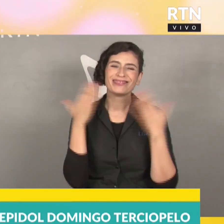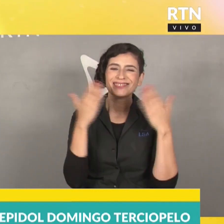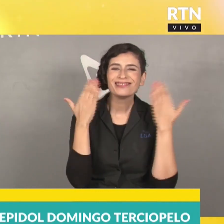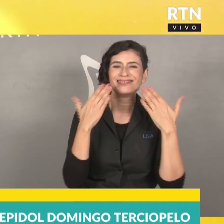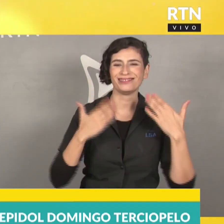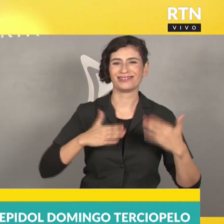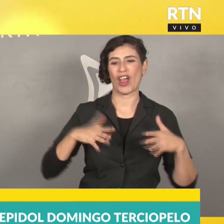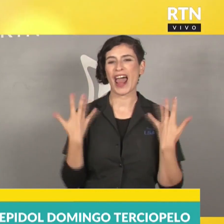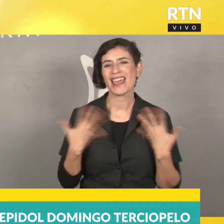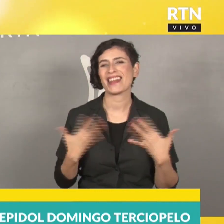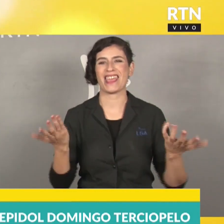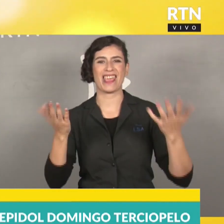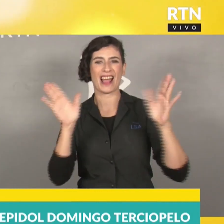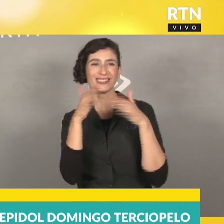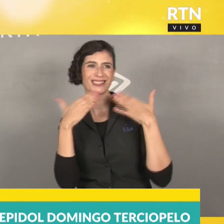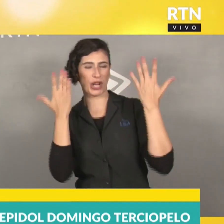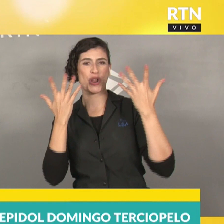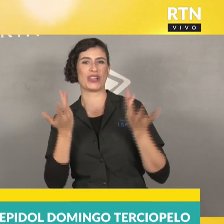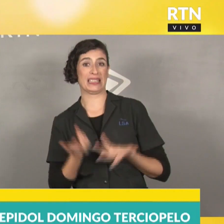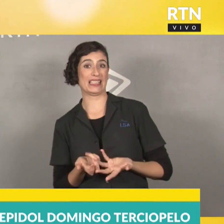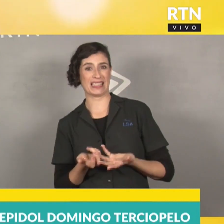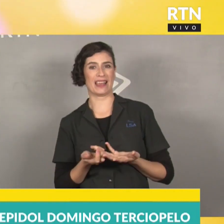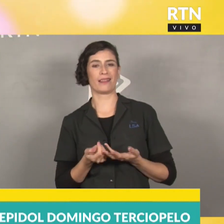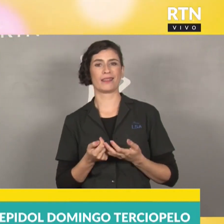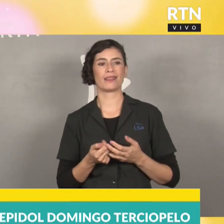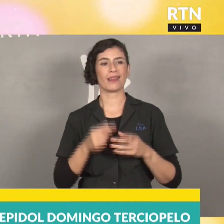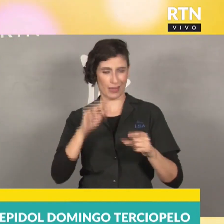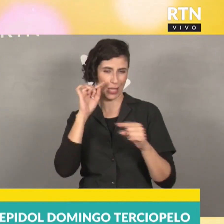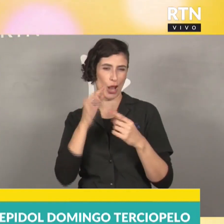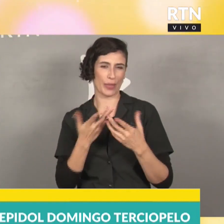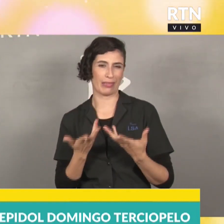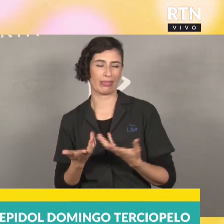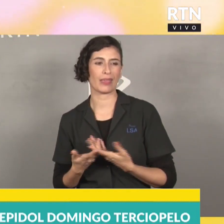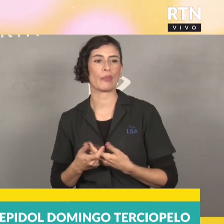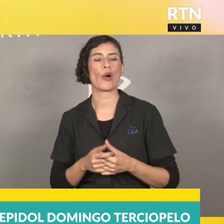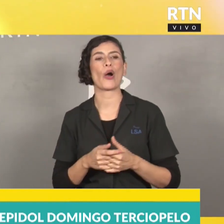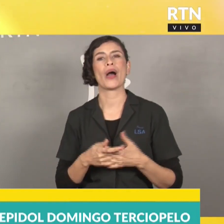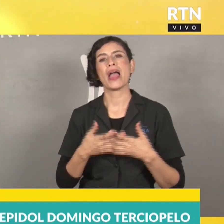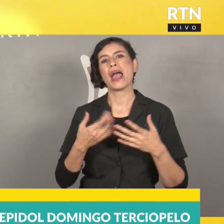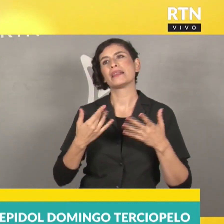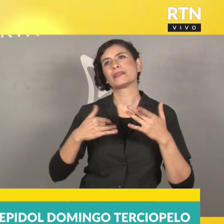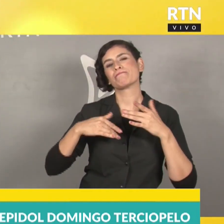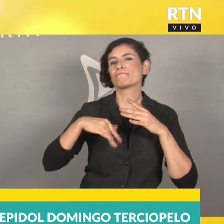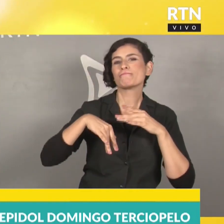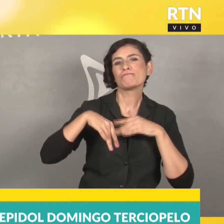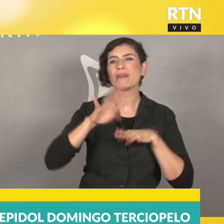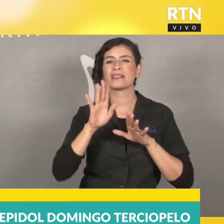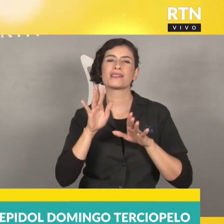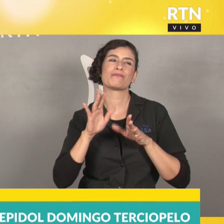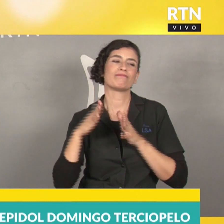querían abordar el humor. Veníamos haciendo obras como un tanto de un tinte más dramático.